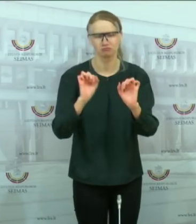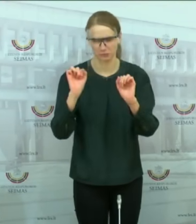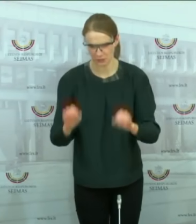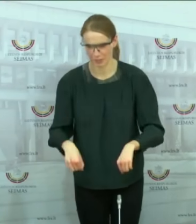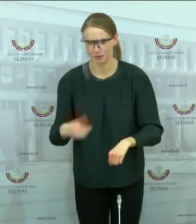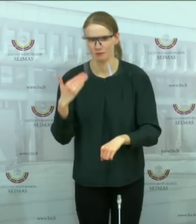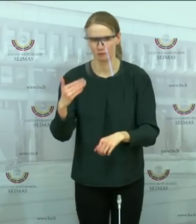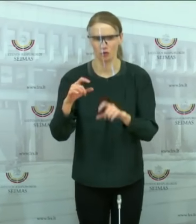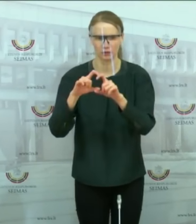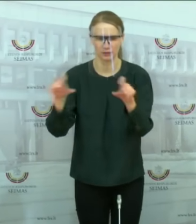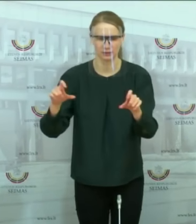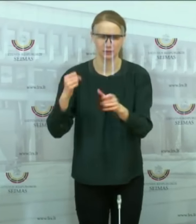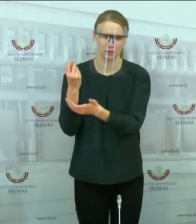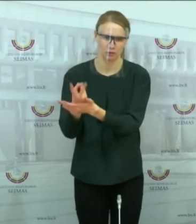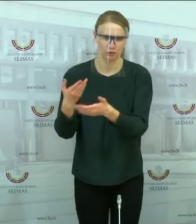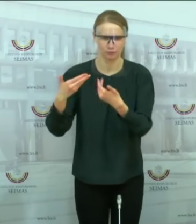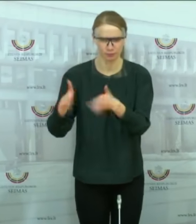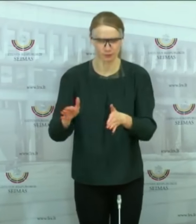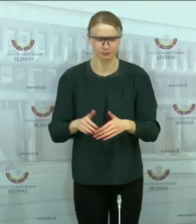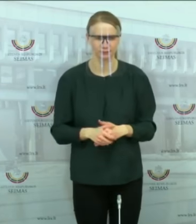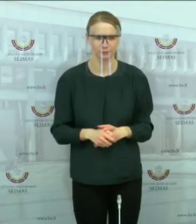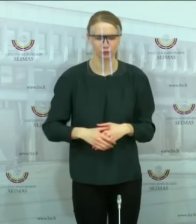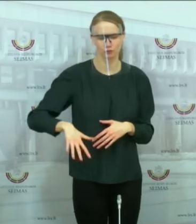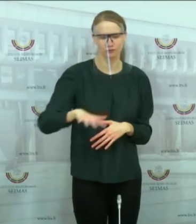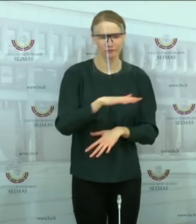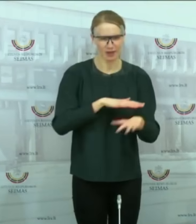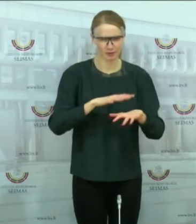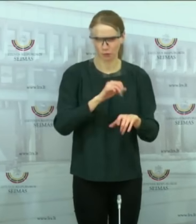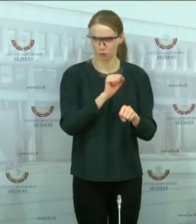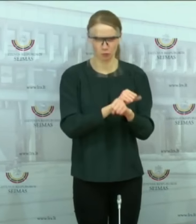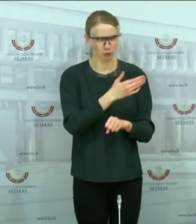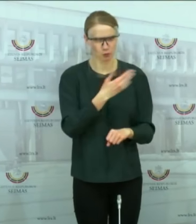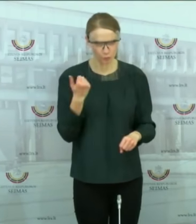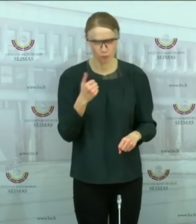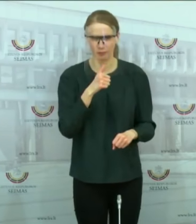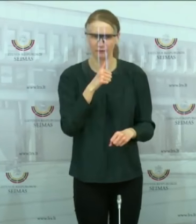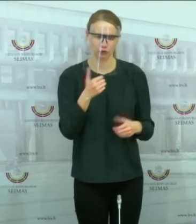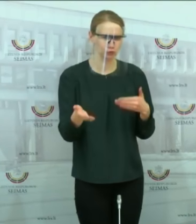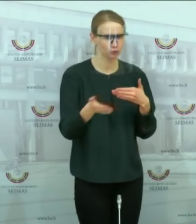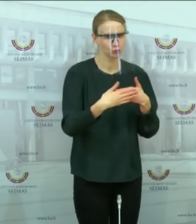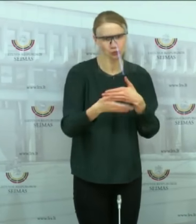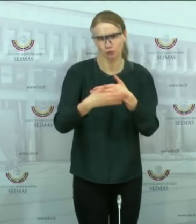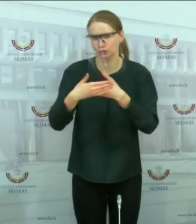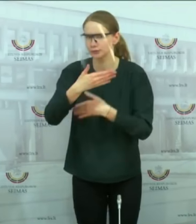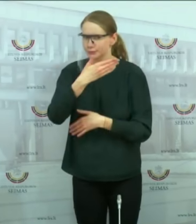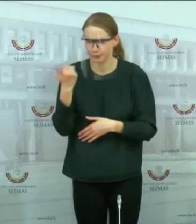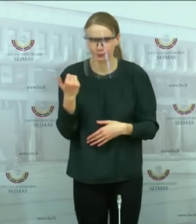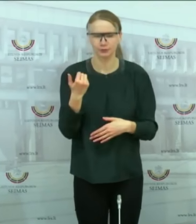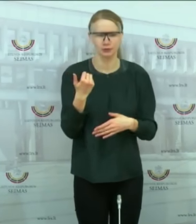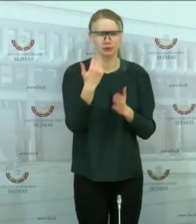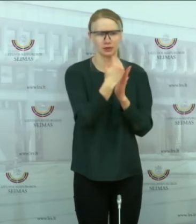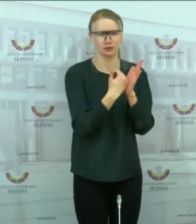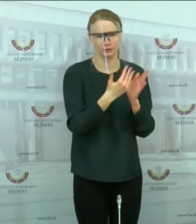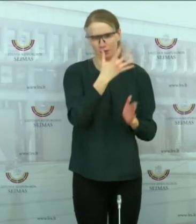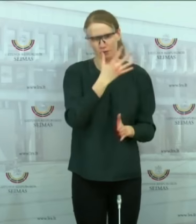leidžiama atsidaryti. Tai va ten, kur nėra veikla sustabdyta, ten, kur jinai nėra pribuota, reiškia, kad tie pažeidimai nebuvo